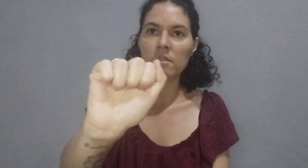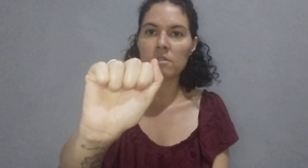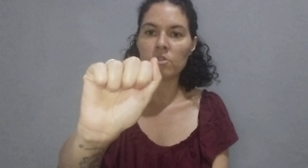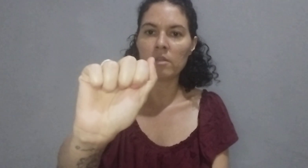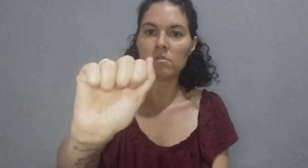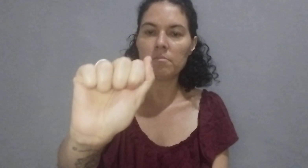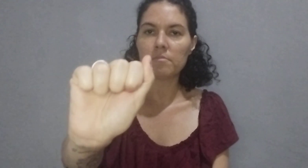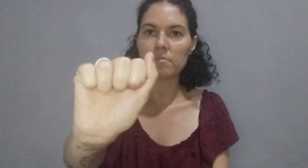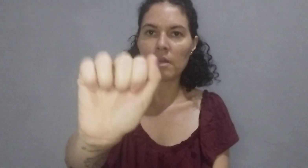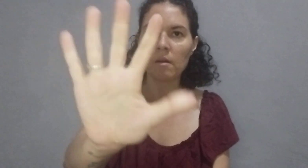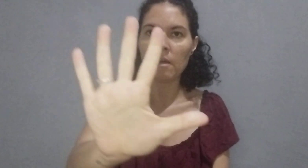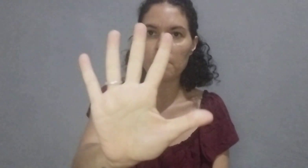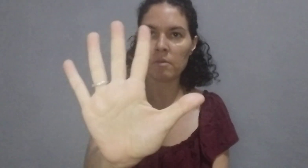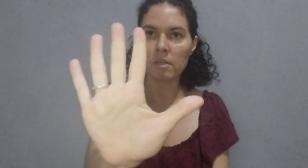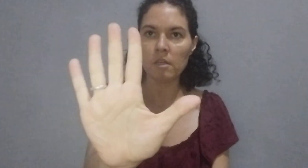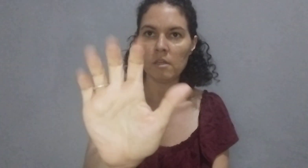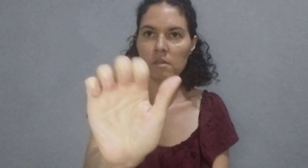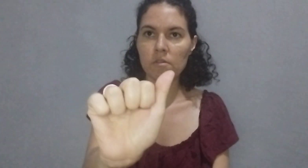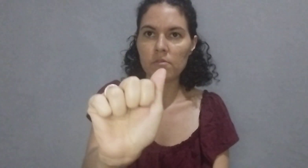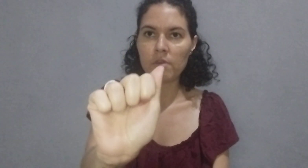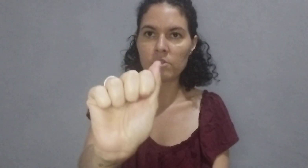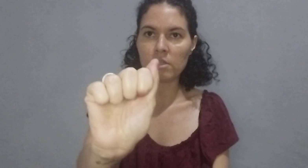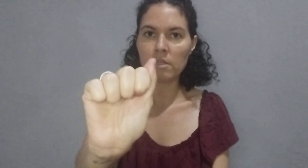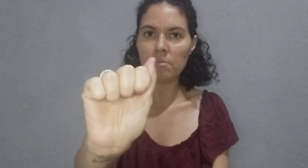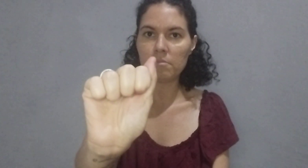desse jeito. Ó, a mão aqui, fecha aqui.